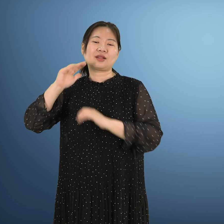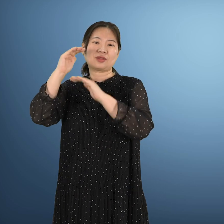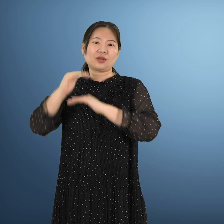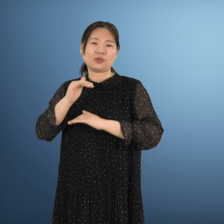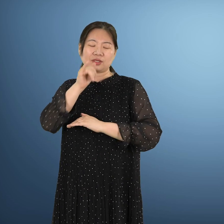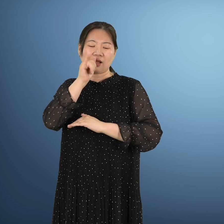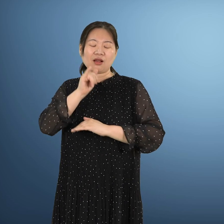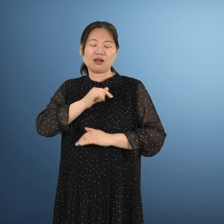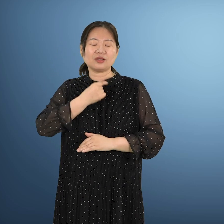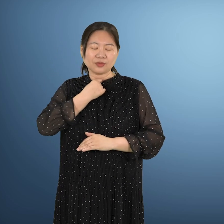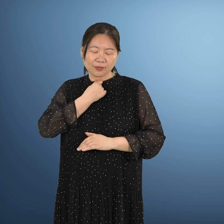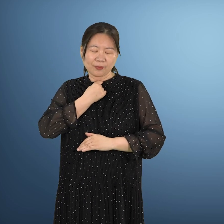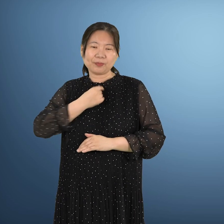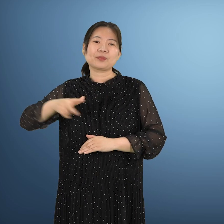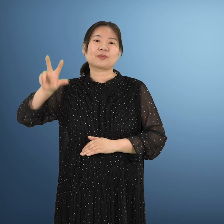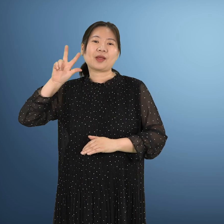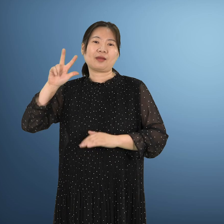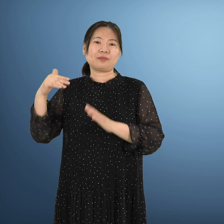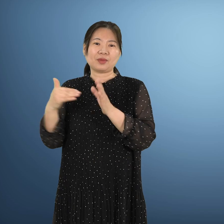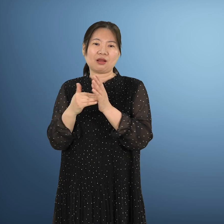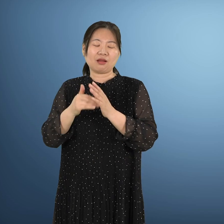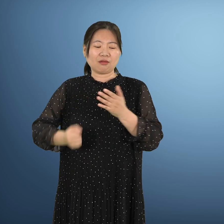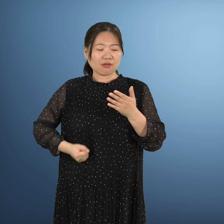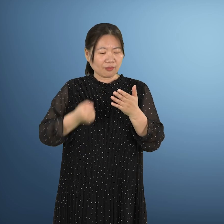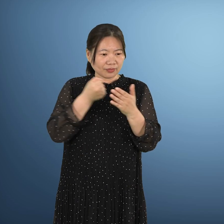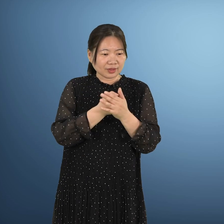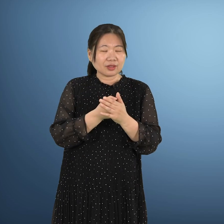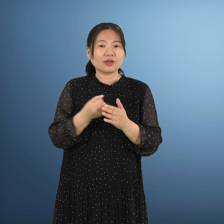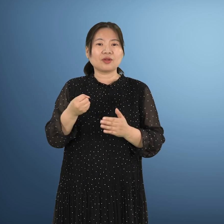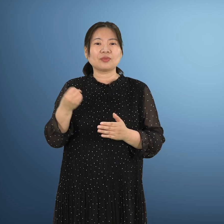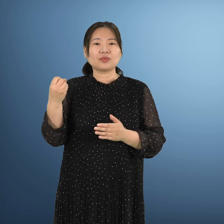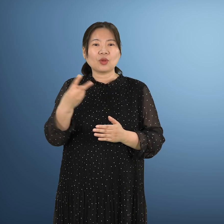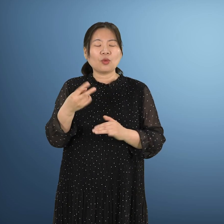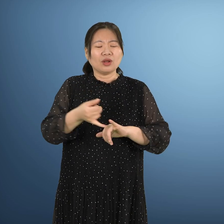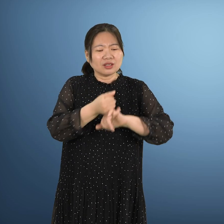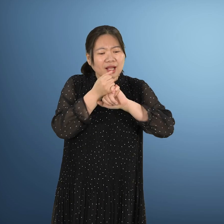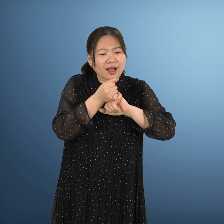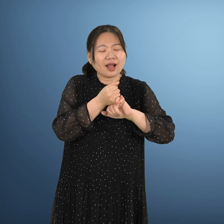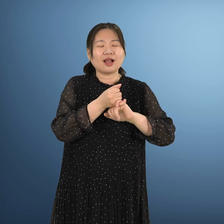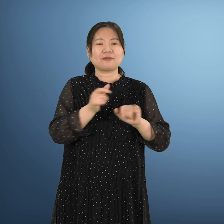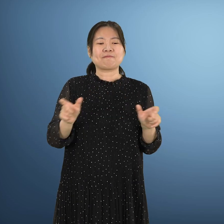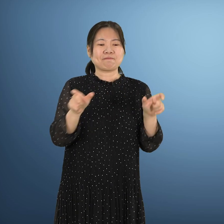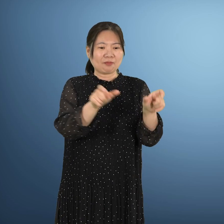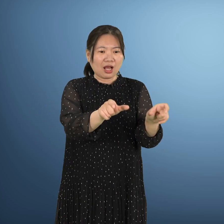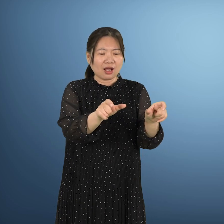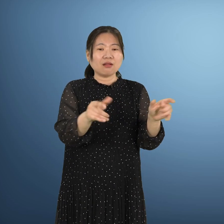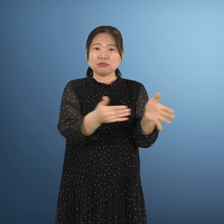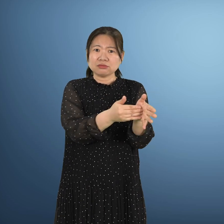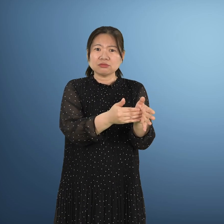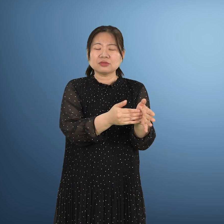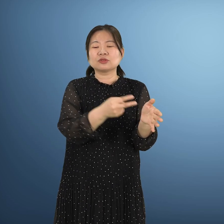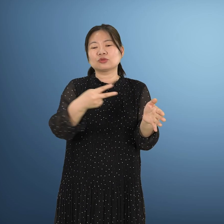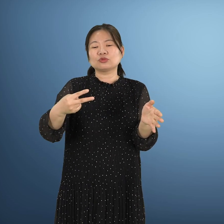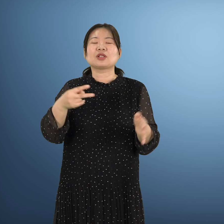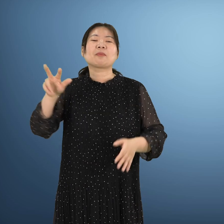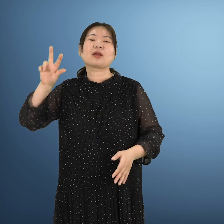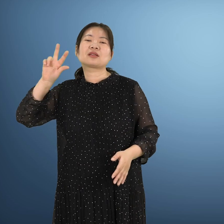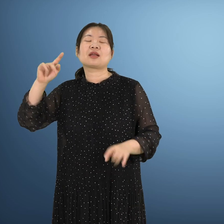일종입니다. 서원하였거나 또 결심하고 서약하였으면 맹세란